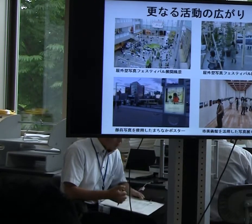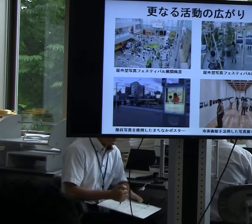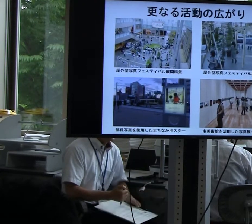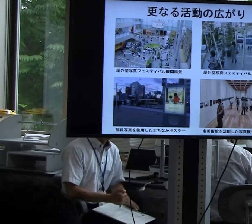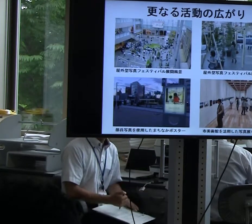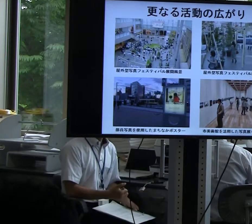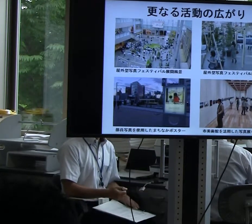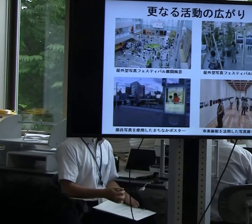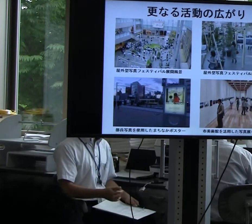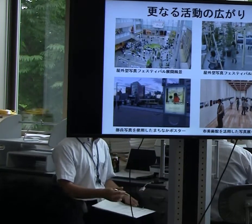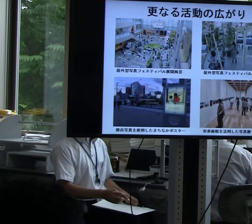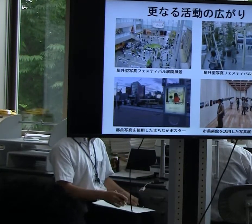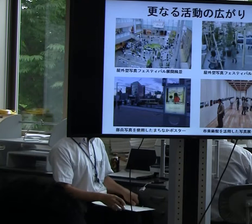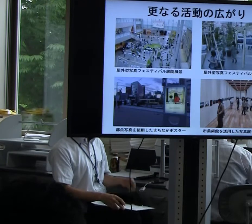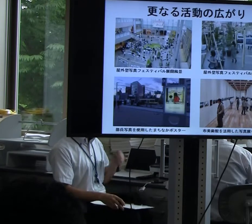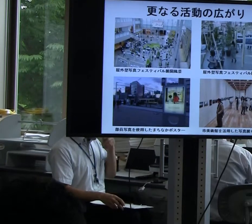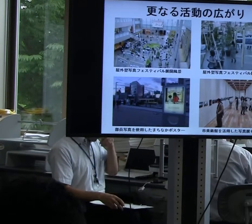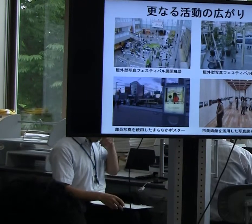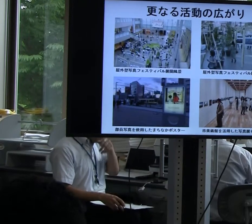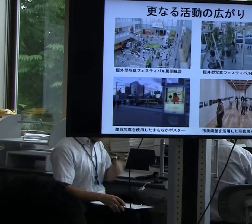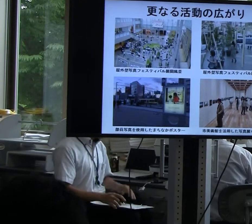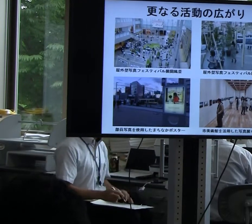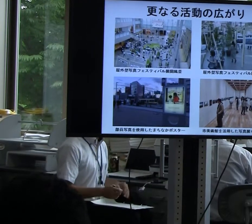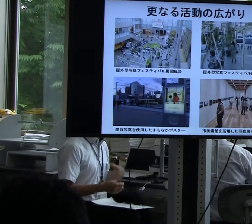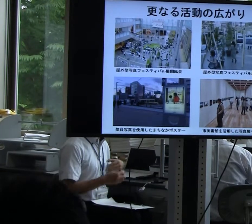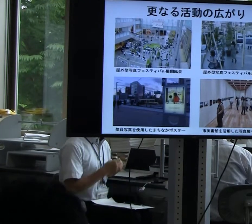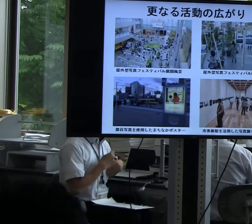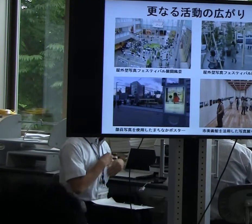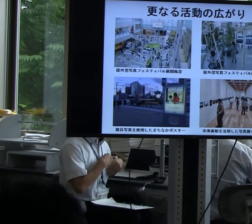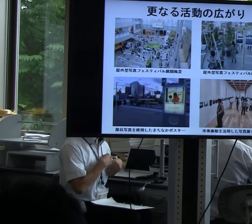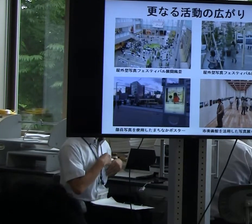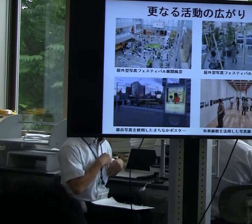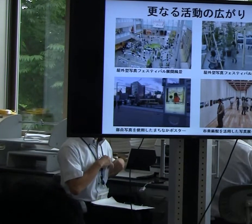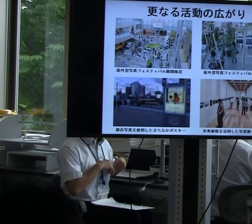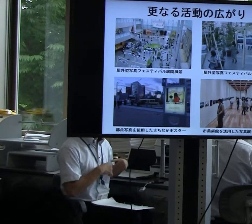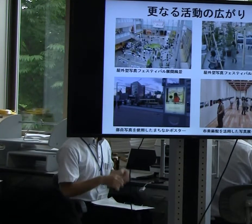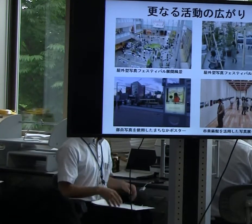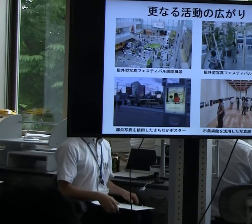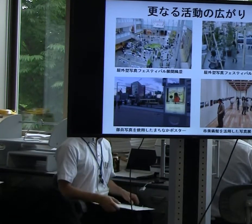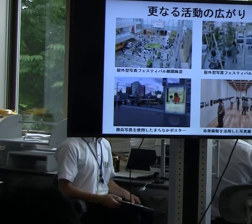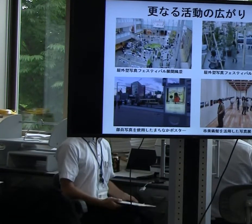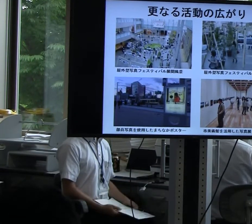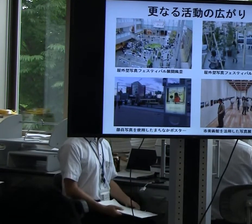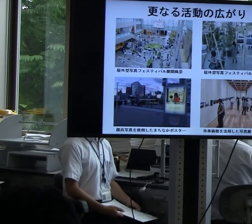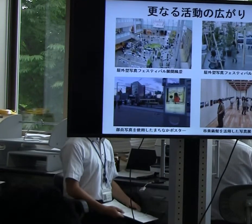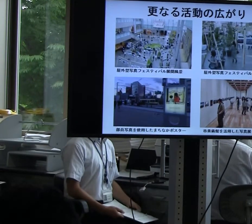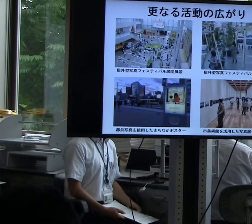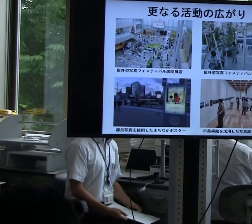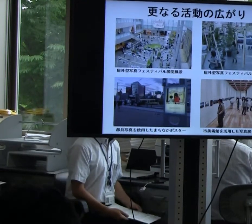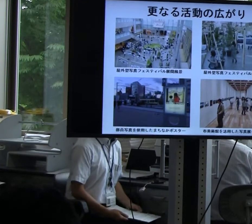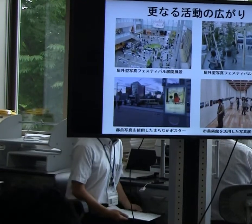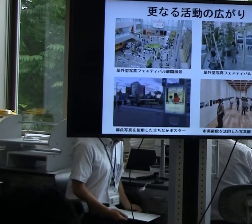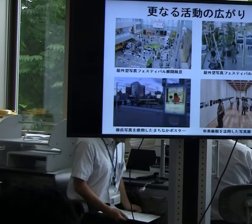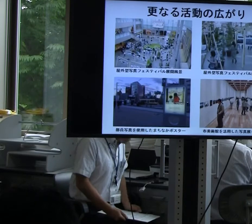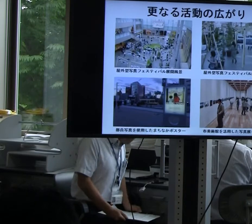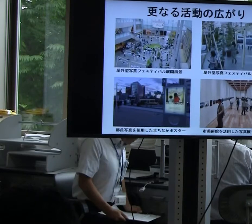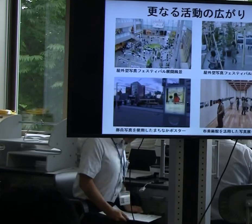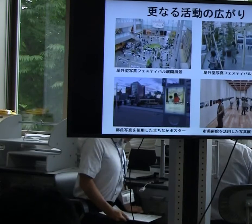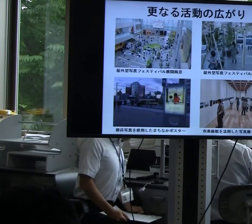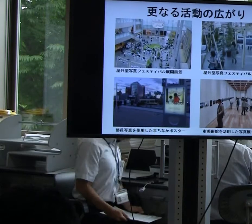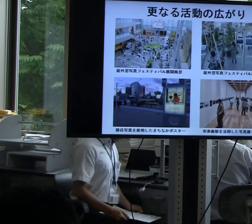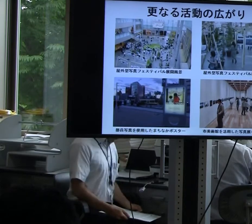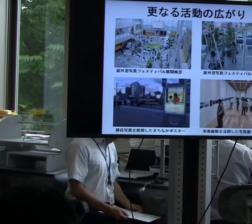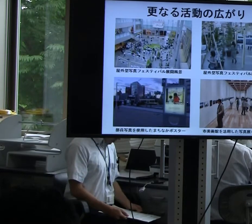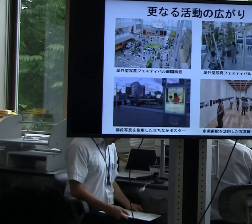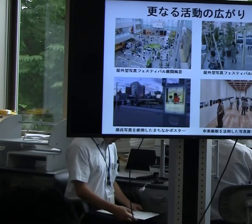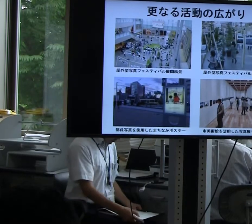開催するということで、今後観光協会の方と連携をしながら、こういった情報発信を積極的に進めてまいりたいと考えております。